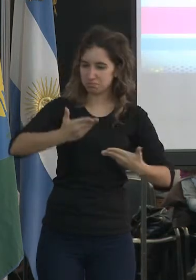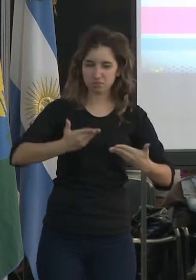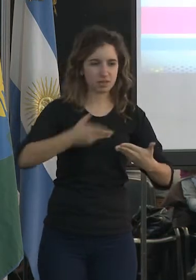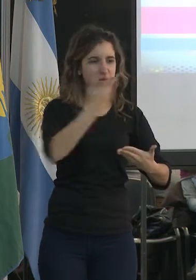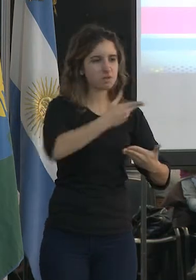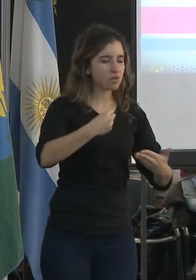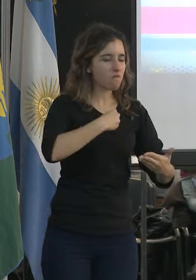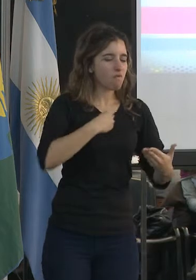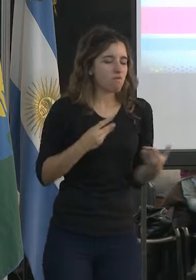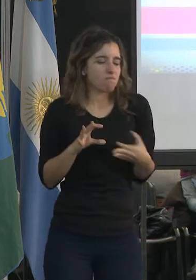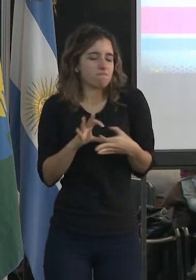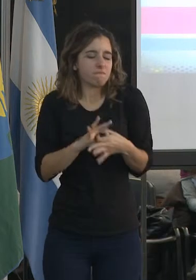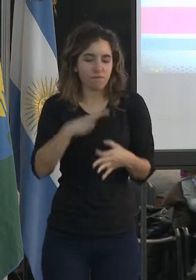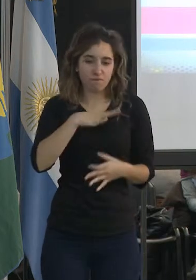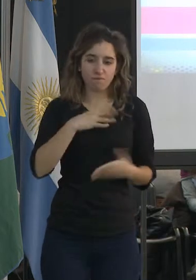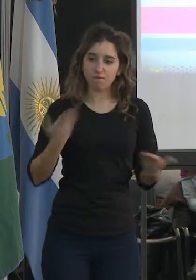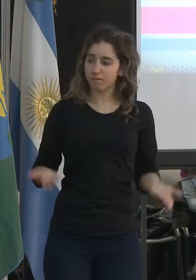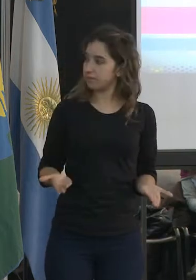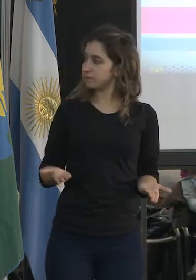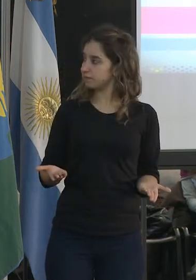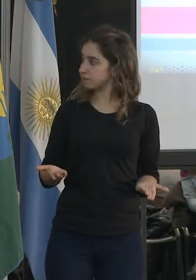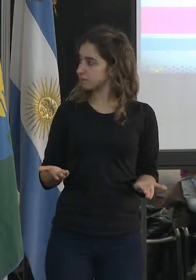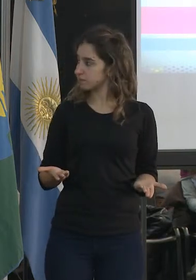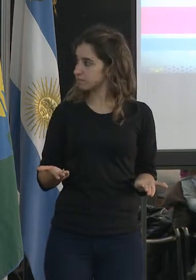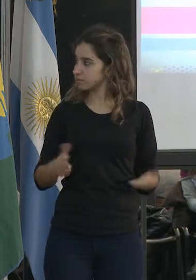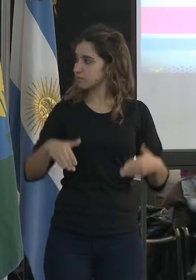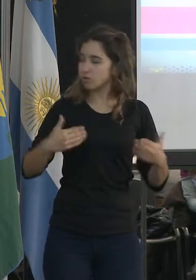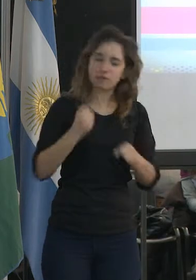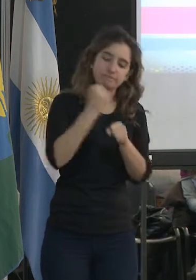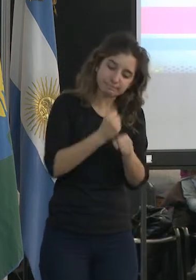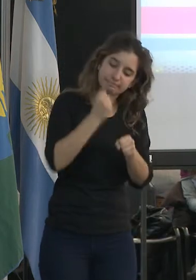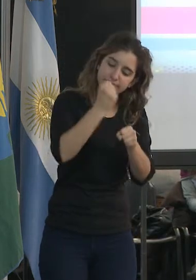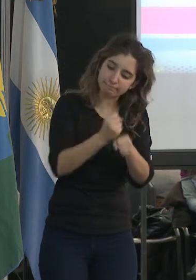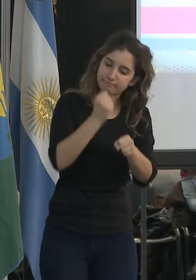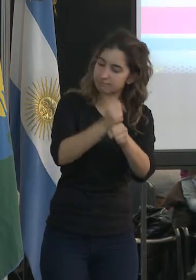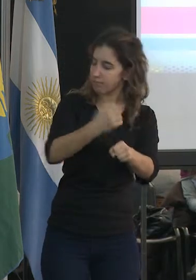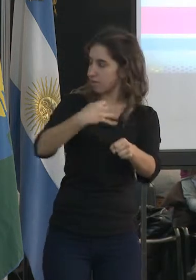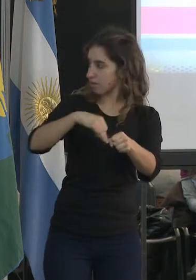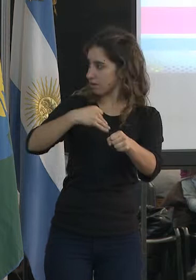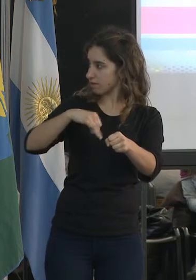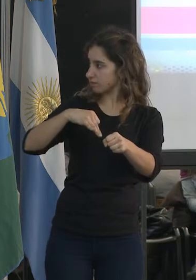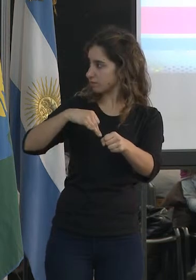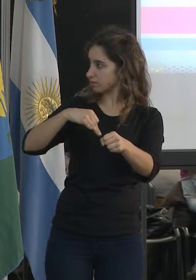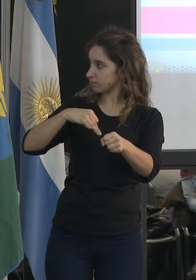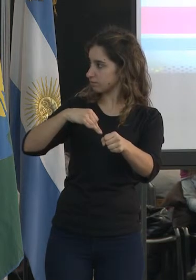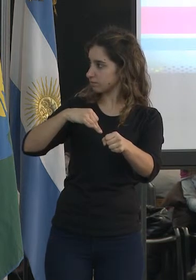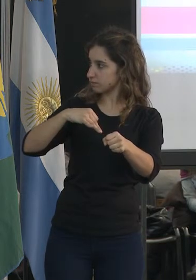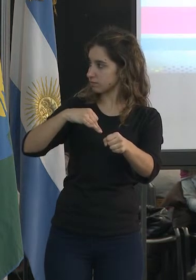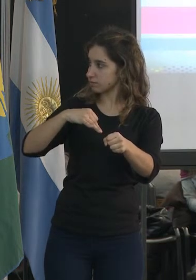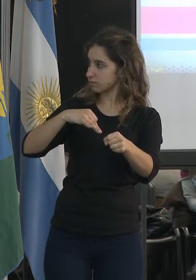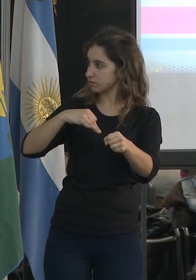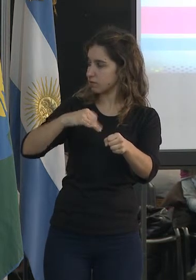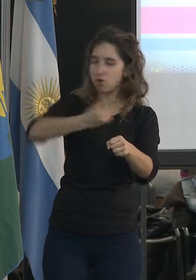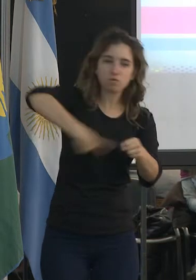vocación cooperativa todavía en localidades como las nuestras. Y ahí tenemos que trabajar. Yo creo que también es una tarea pendiente nuestra, de